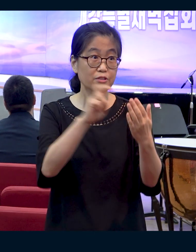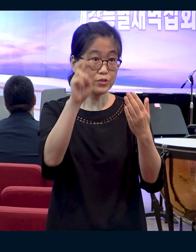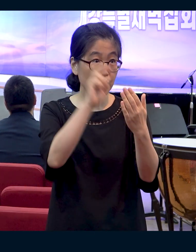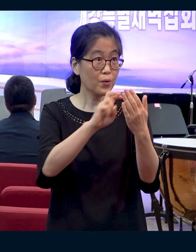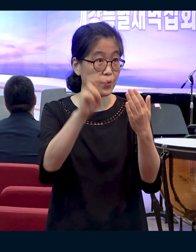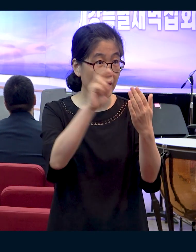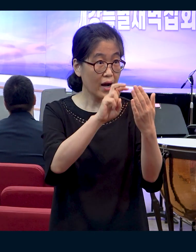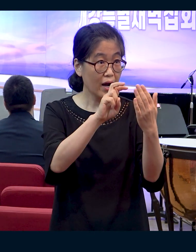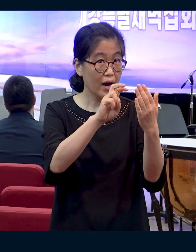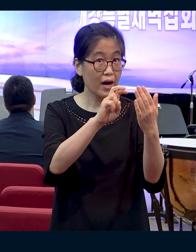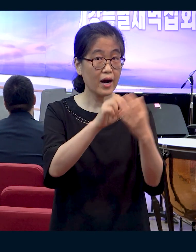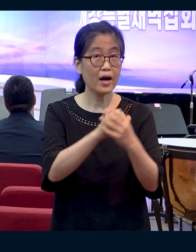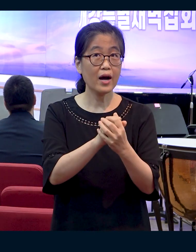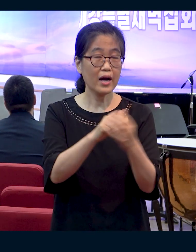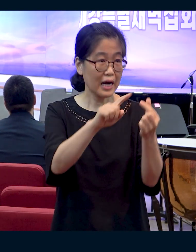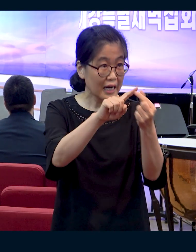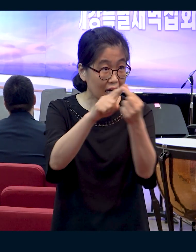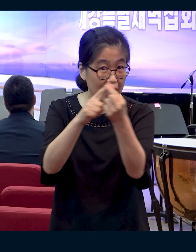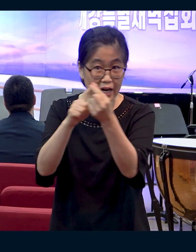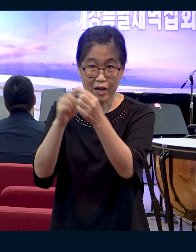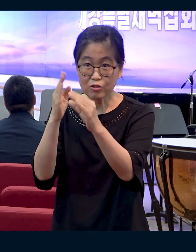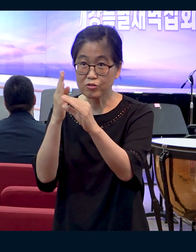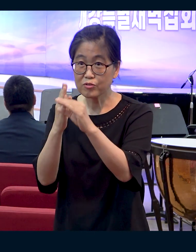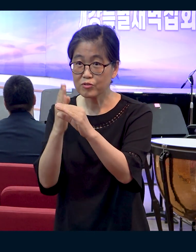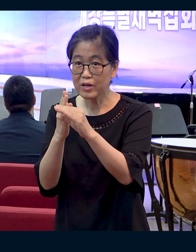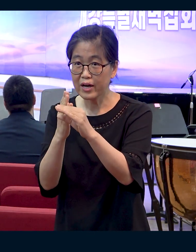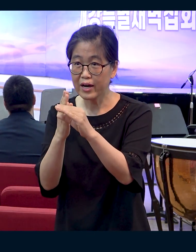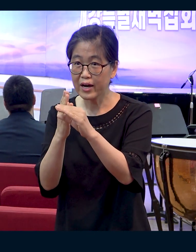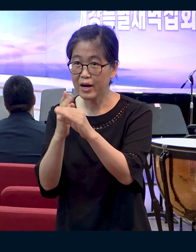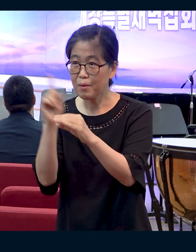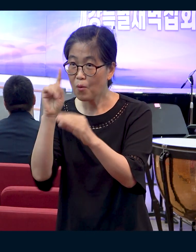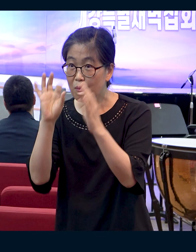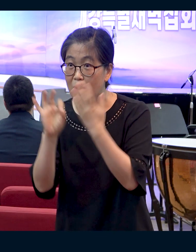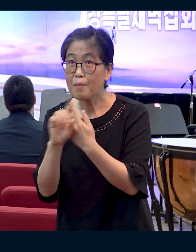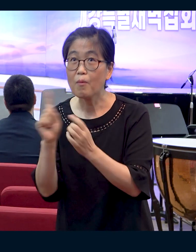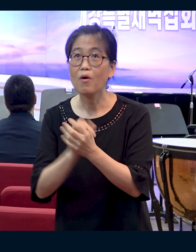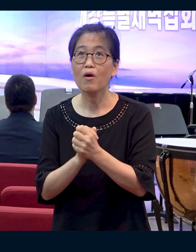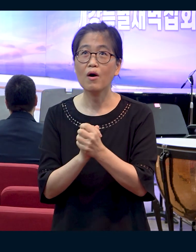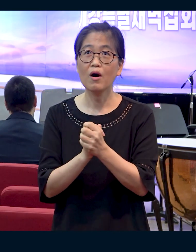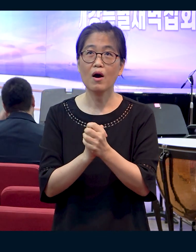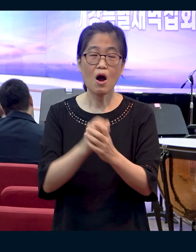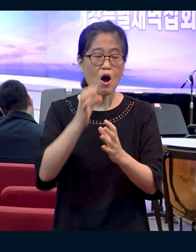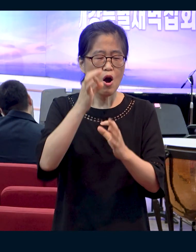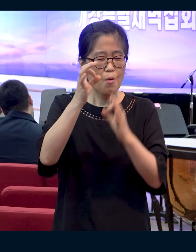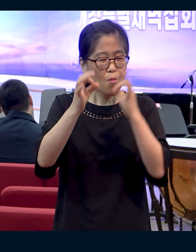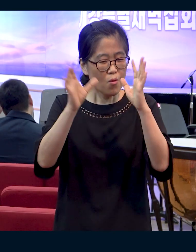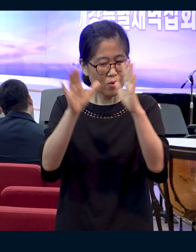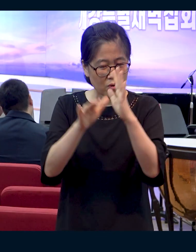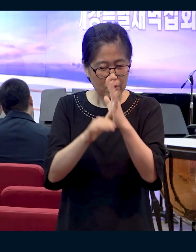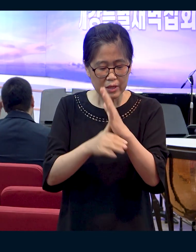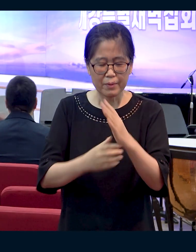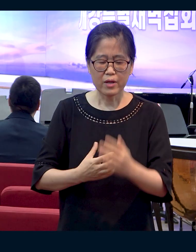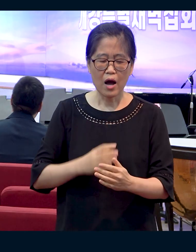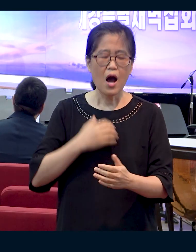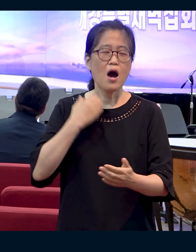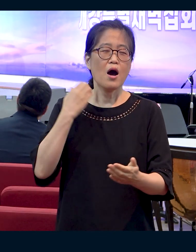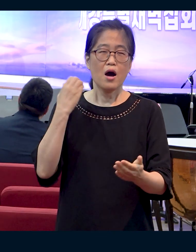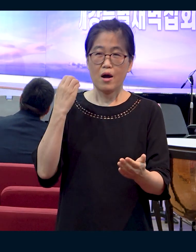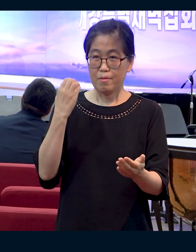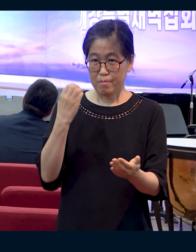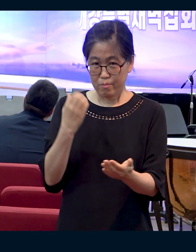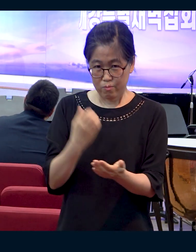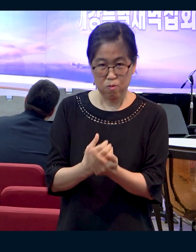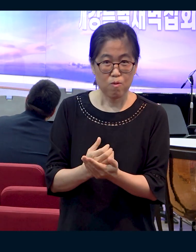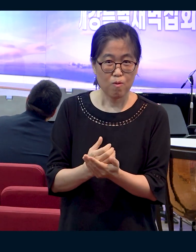찬송가 가운데 어떤 가사들은요, 진짜 부를 때마다 울컥울컥하게